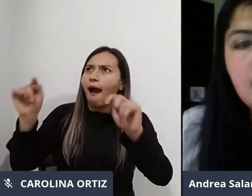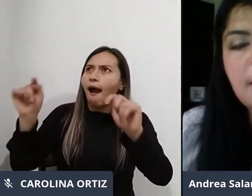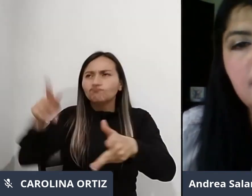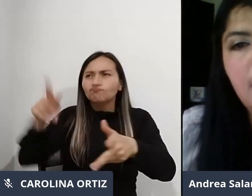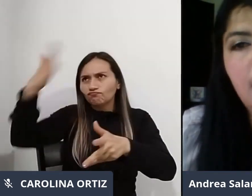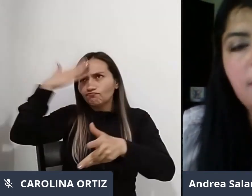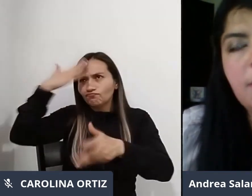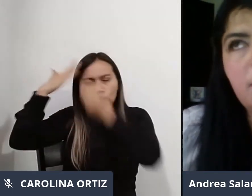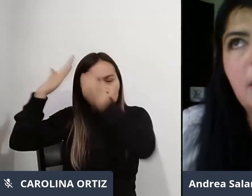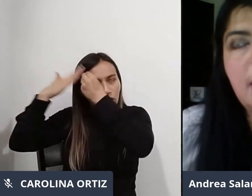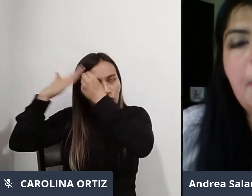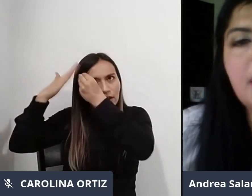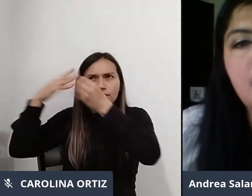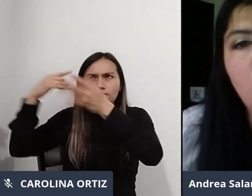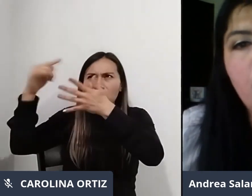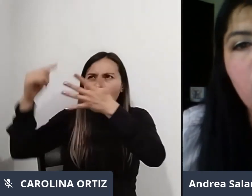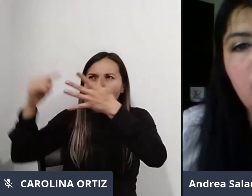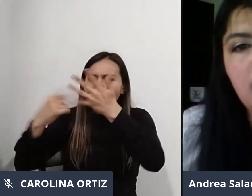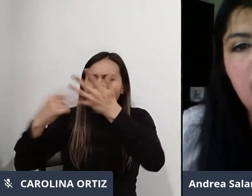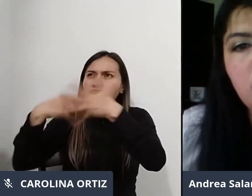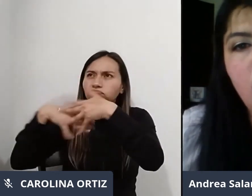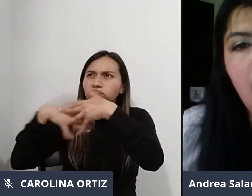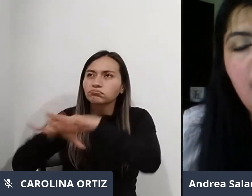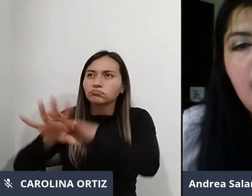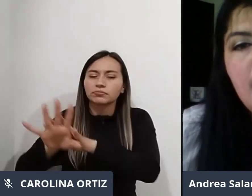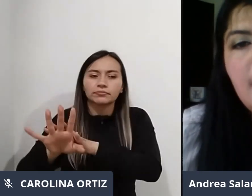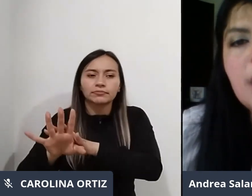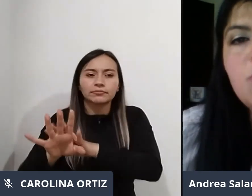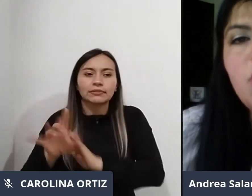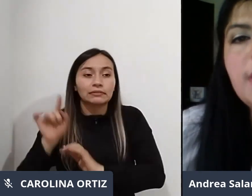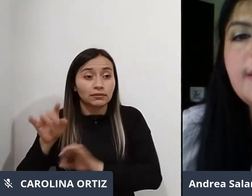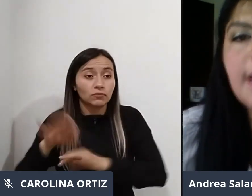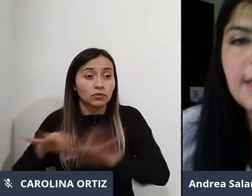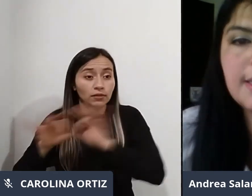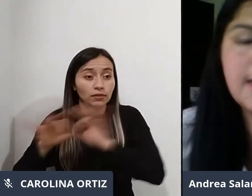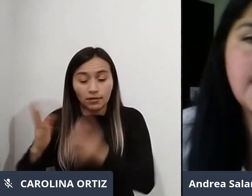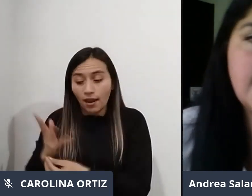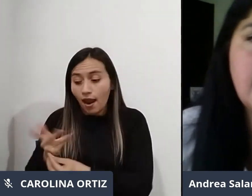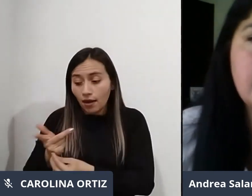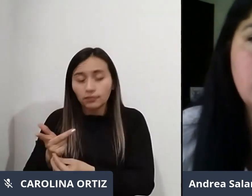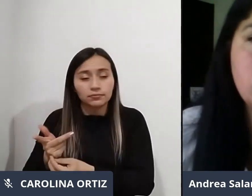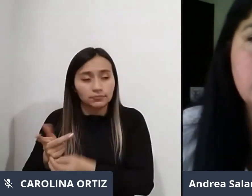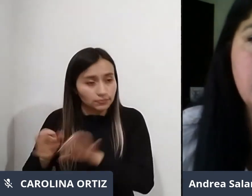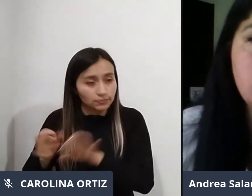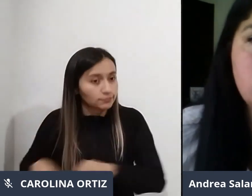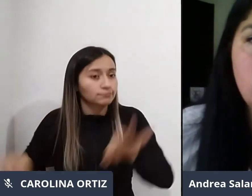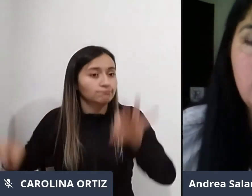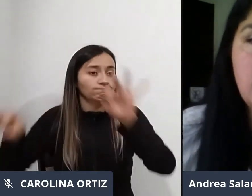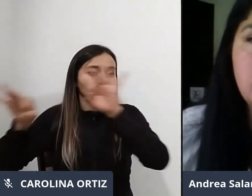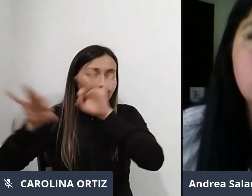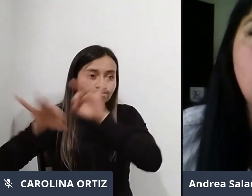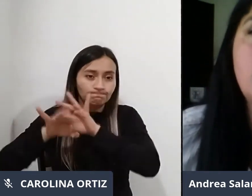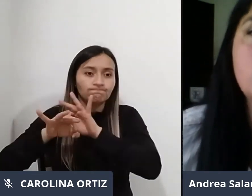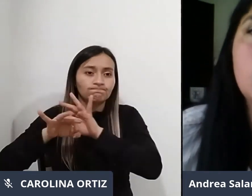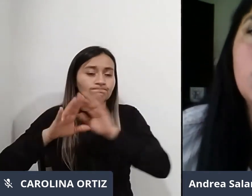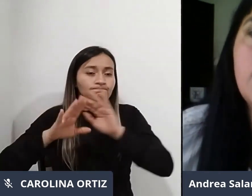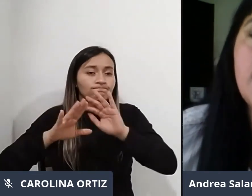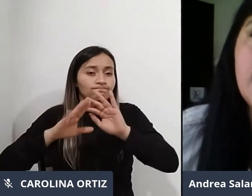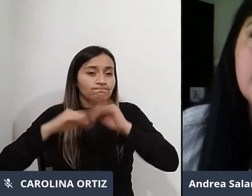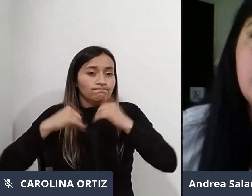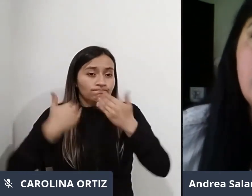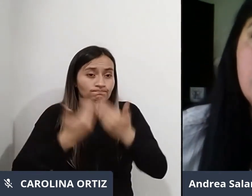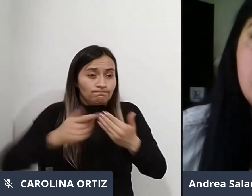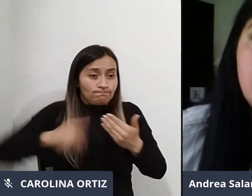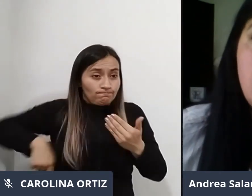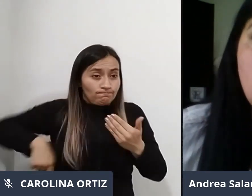arte es demasiado importante en la escuela, y es muy triste que el arte no esté en todas las escuelas como